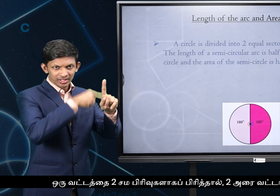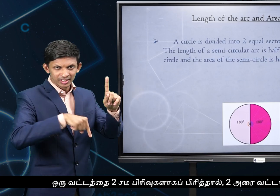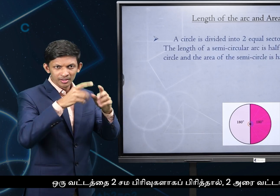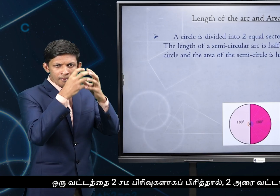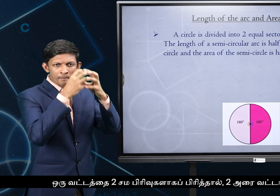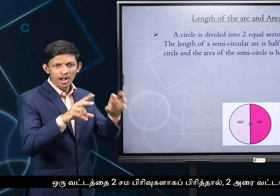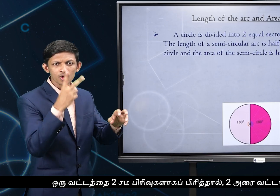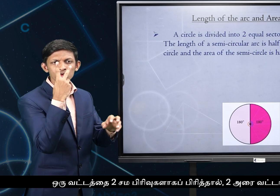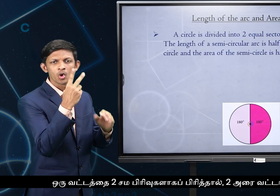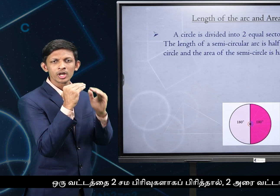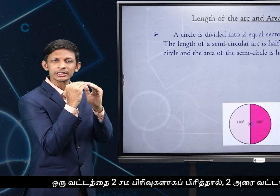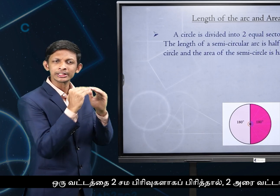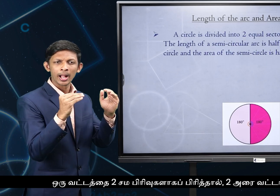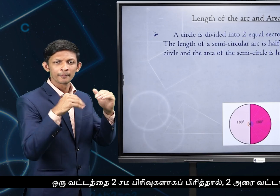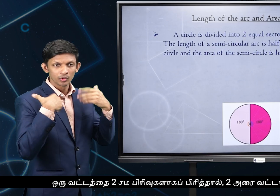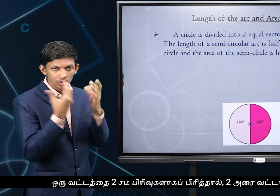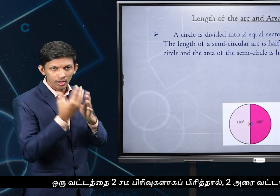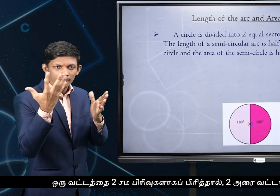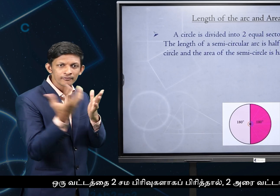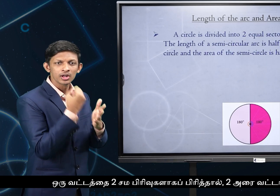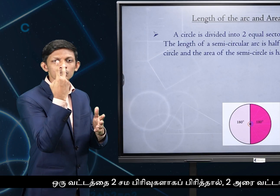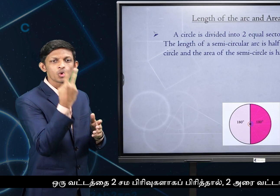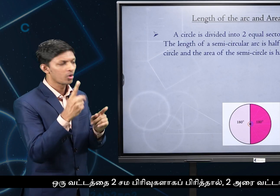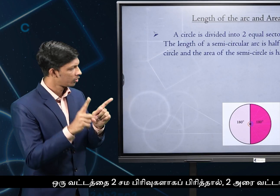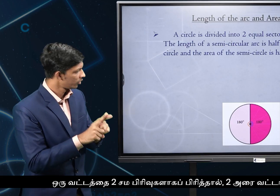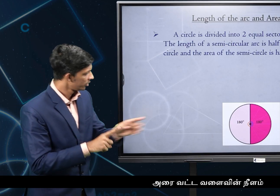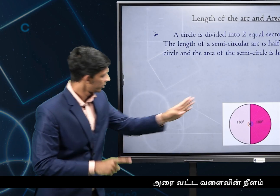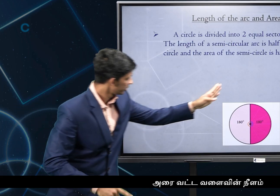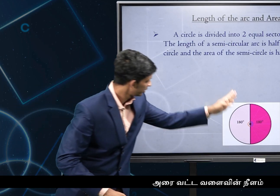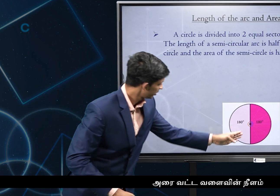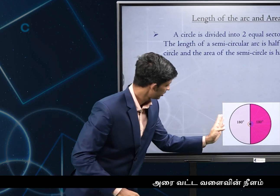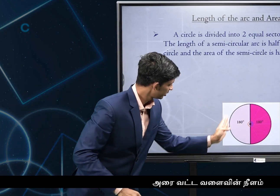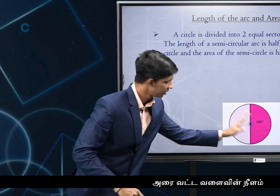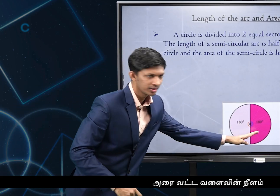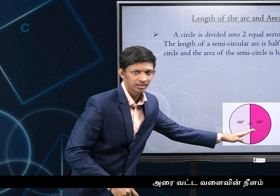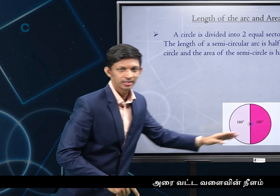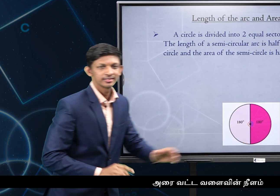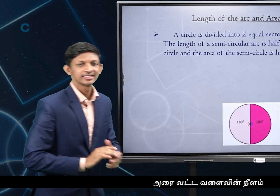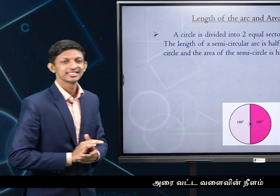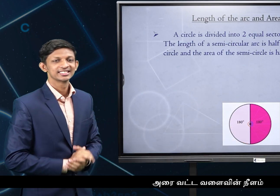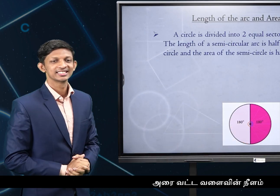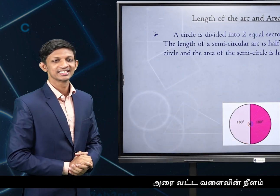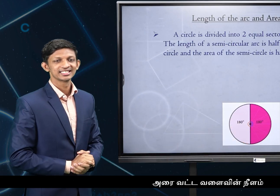பிரித்தால் 2 அரை வட்டங்களை பெறுவோம். அரைவட்ட வளைவின் நீளம்